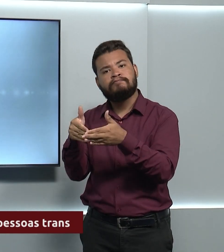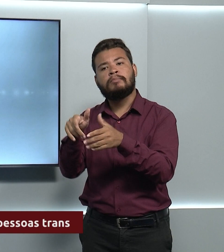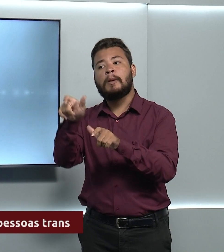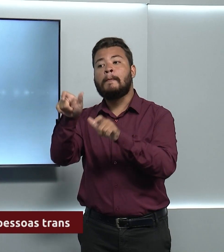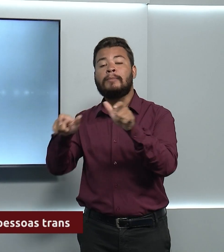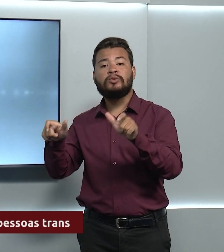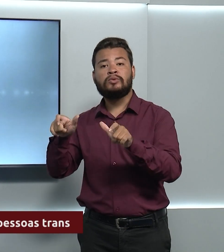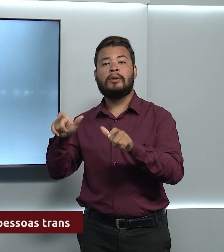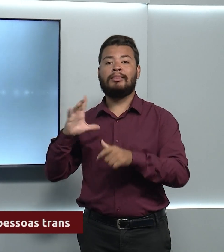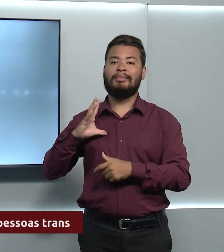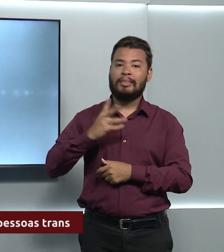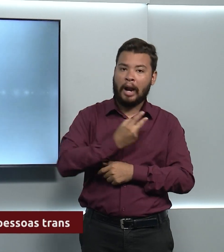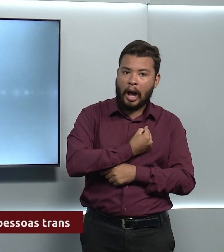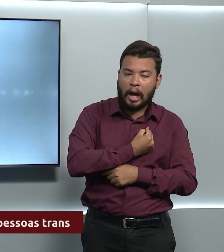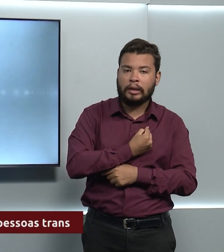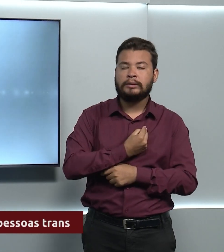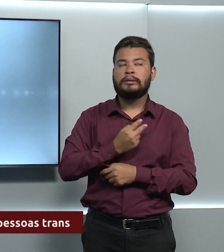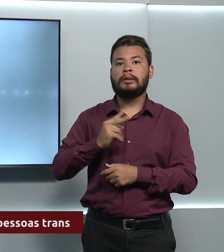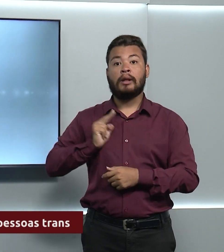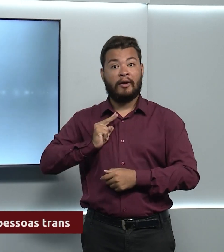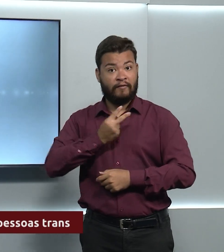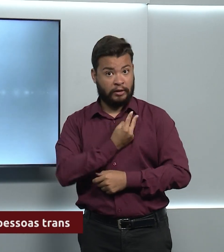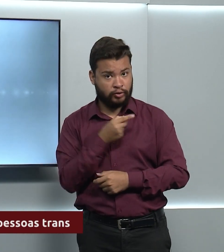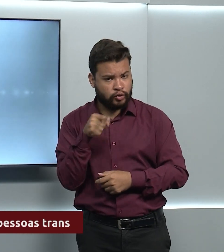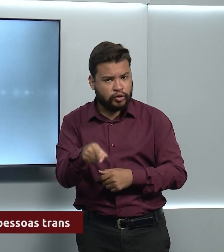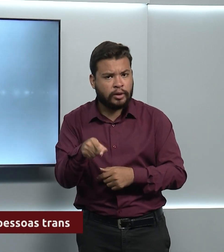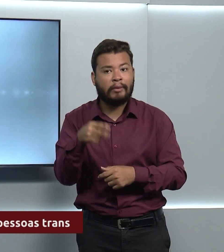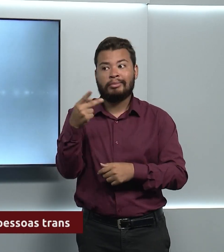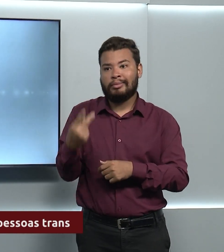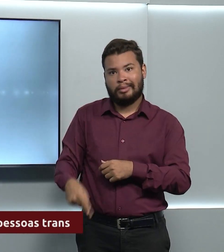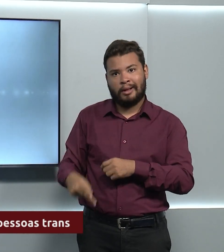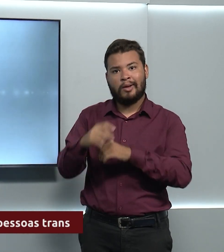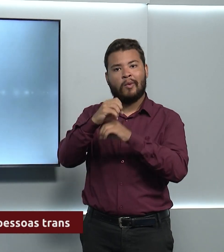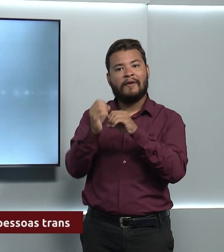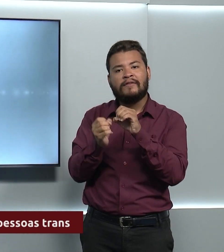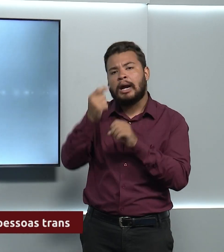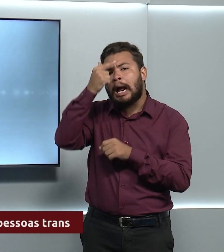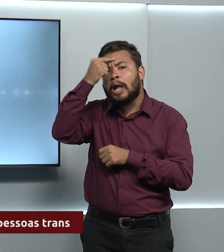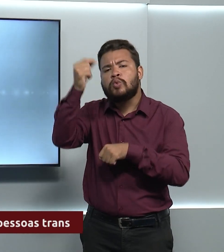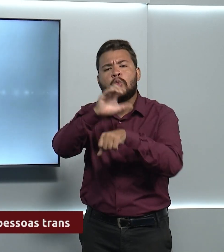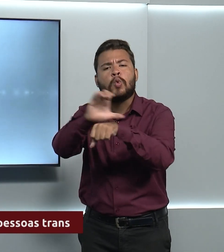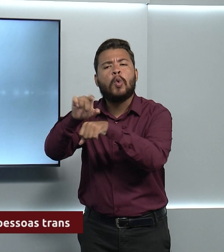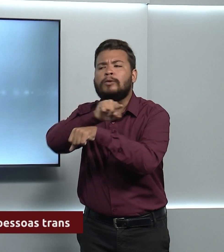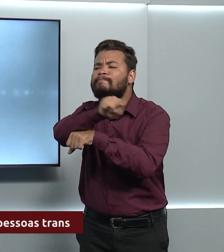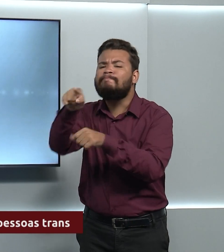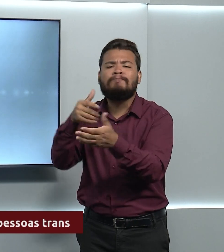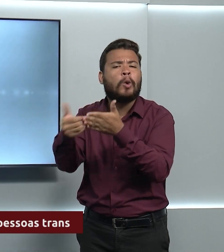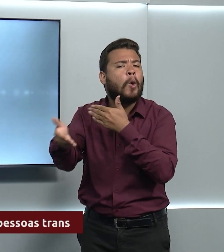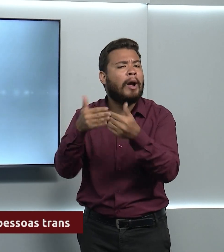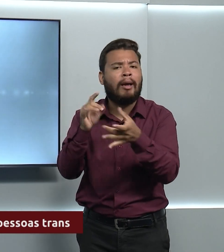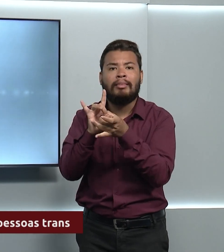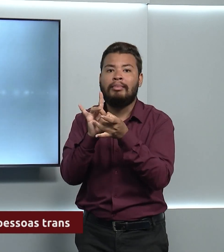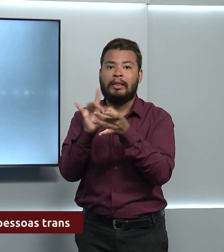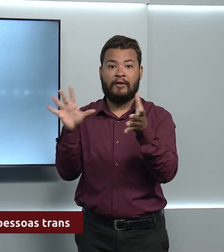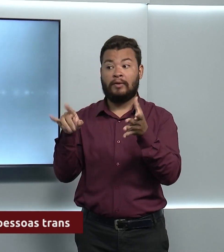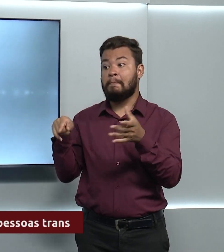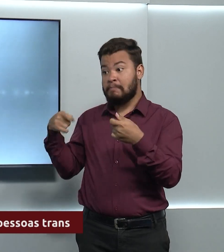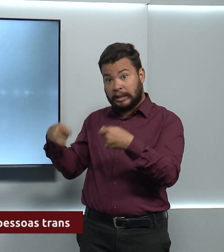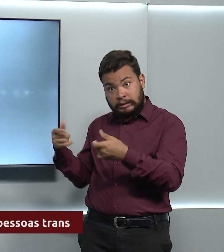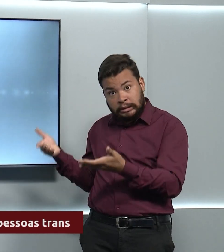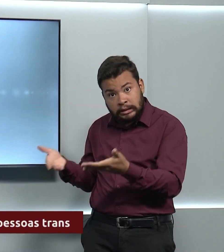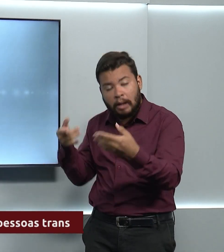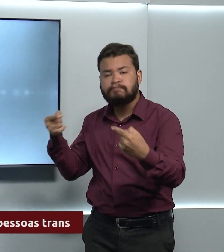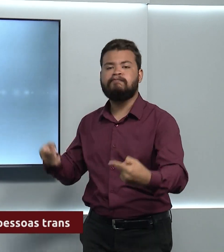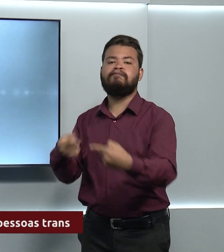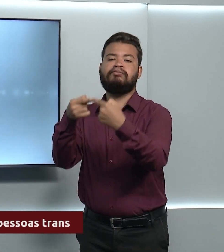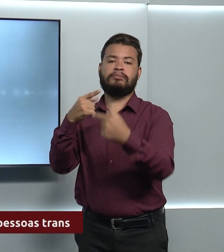trans travestis em todo e qualquer curso de graduação da UFG, onde houver demanda. A